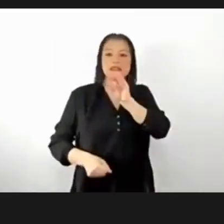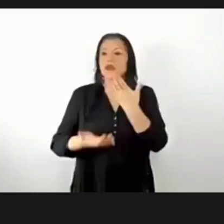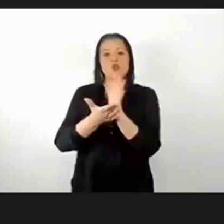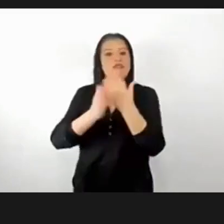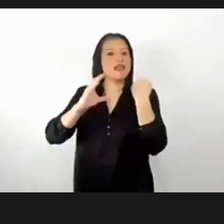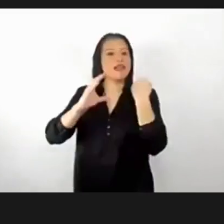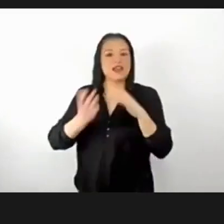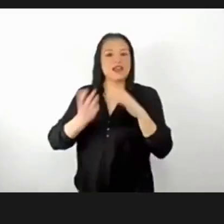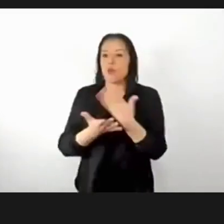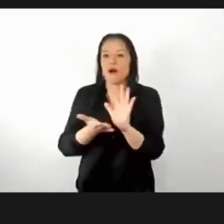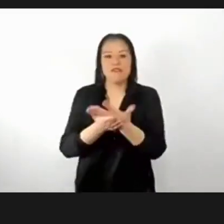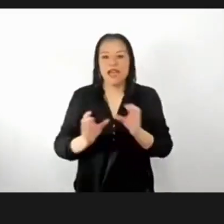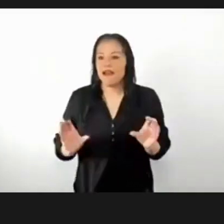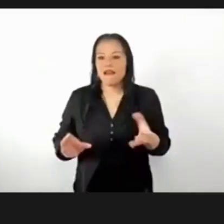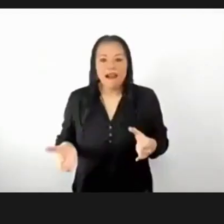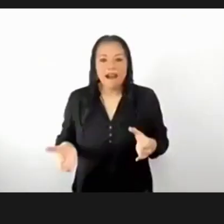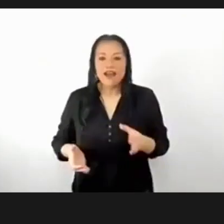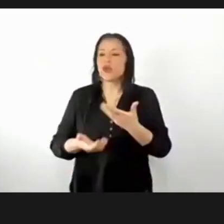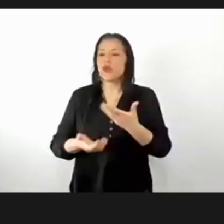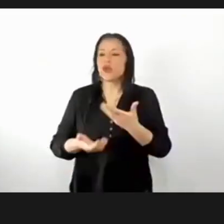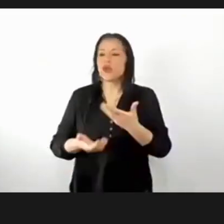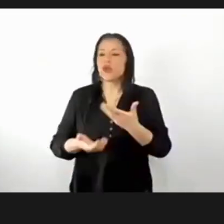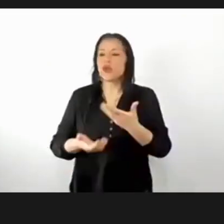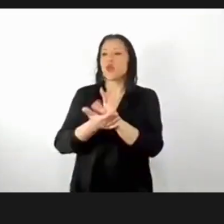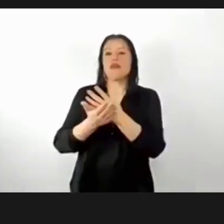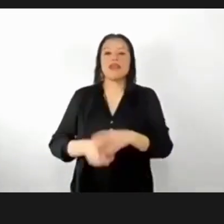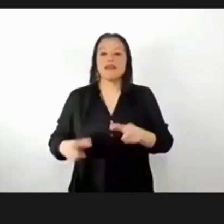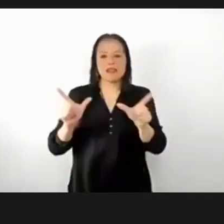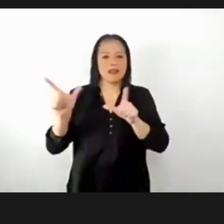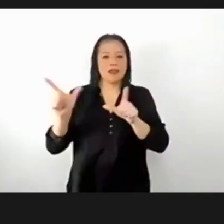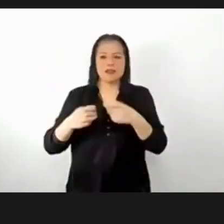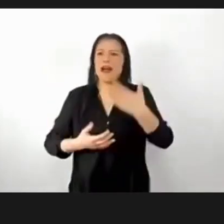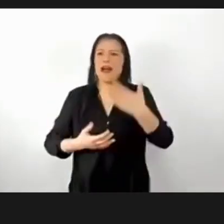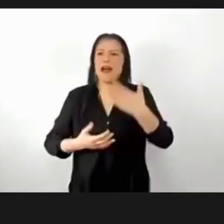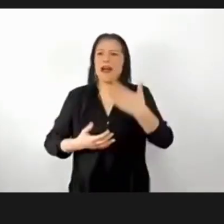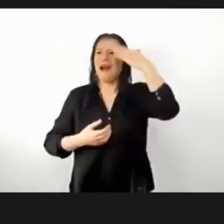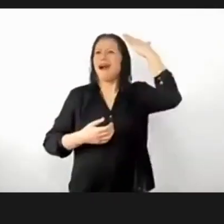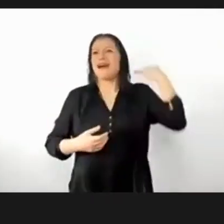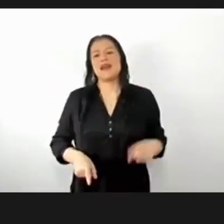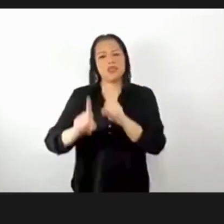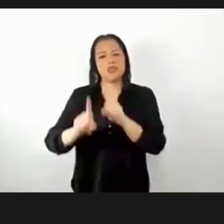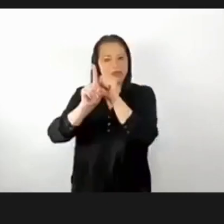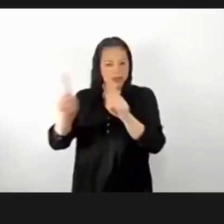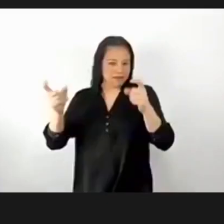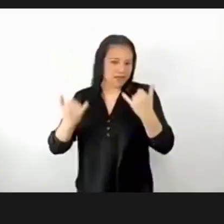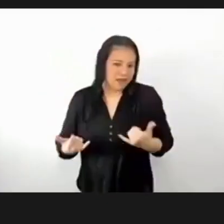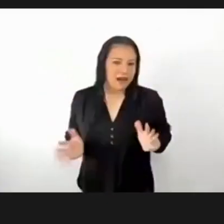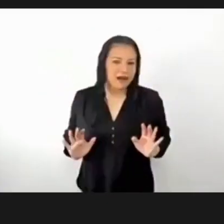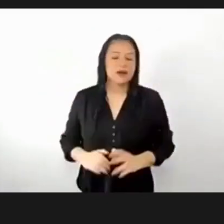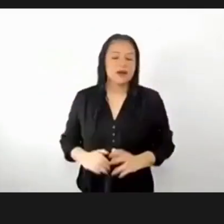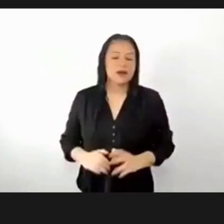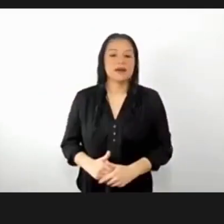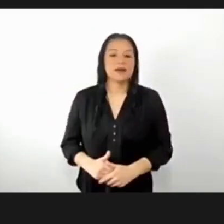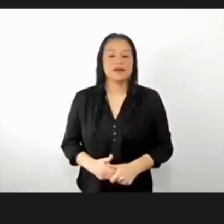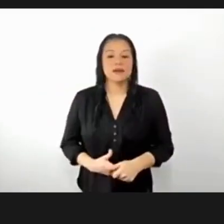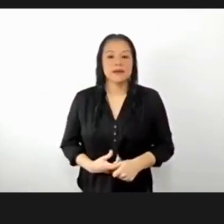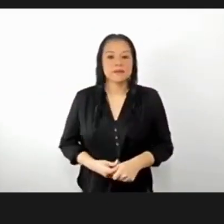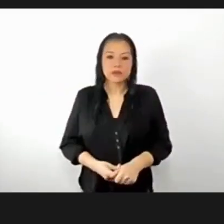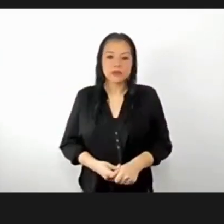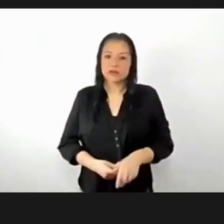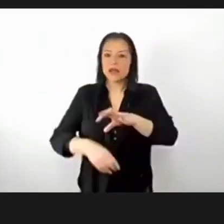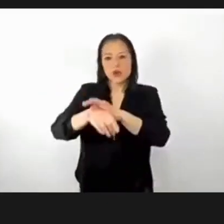1700. No había internet, no había radio, no había televisión. Era una época completamente diferente a la de ahora. Entonces